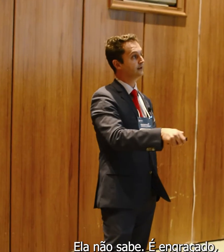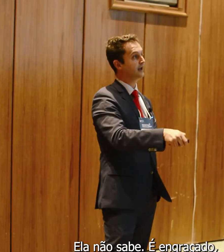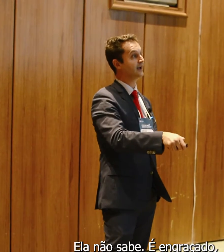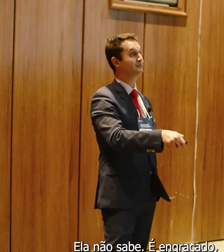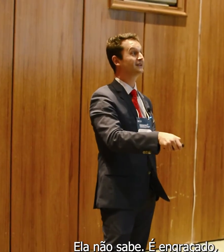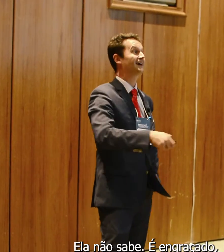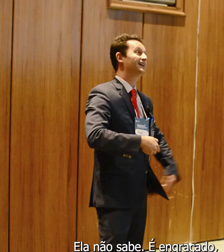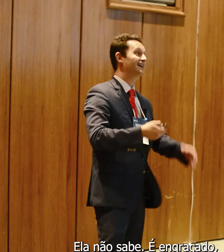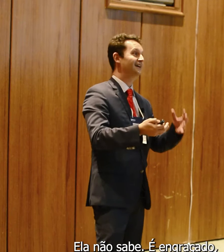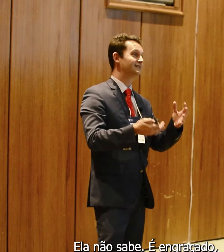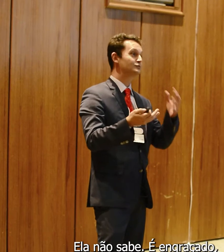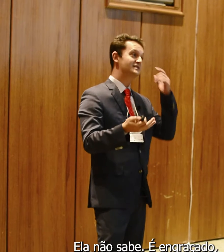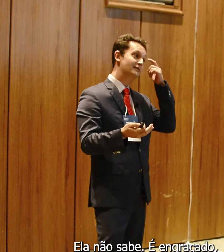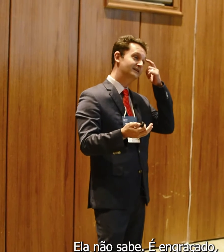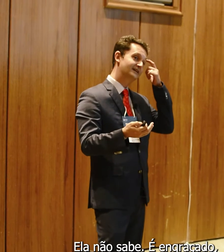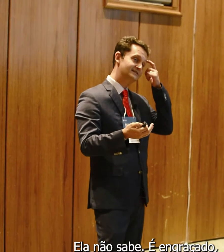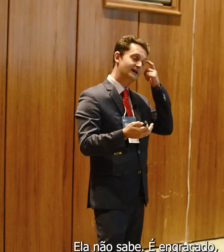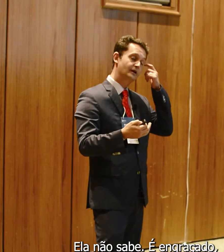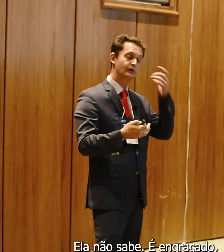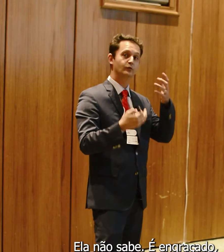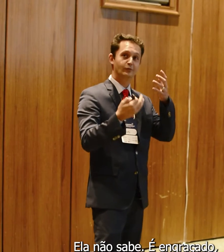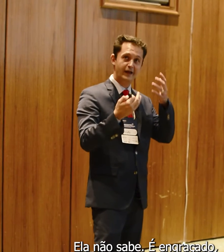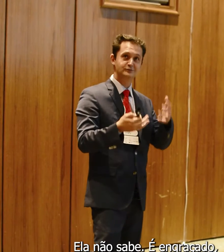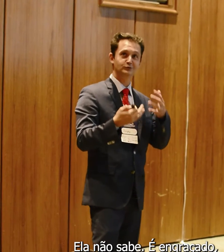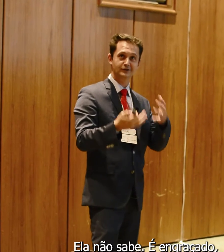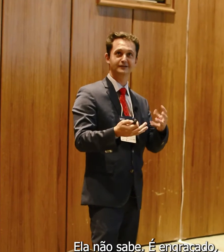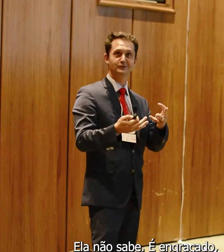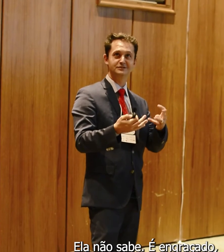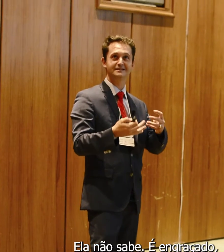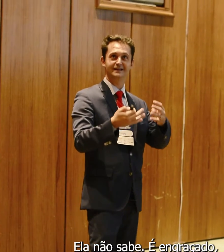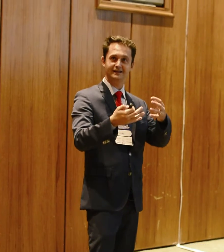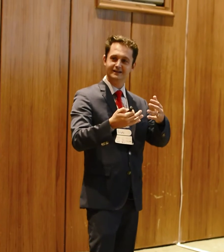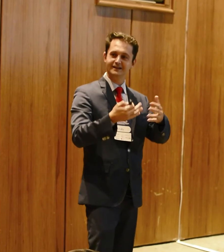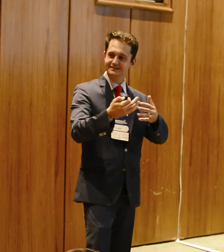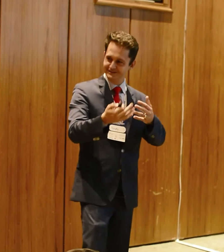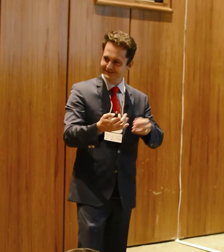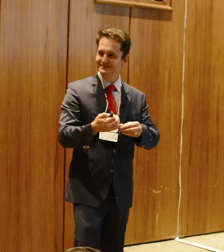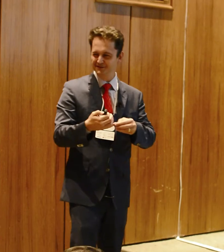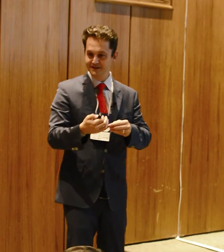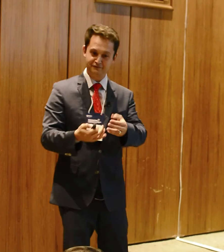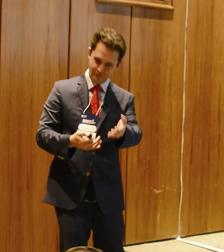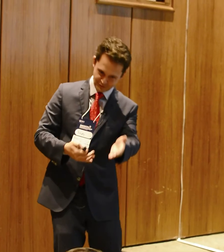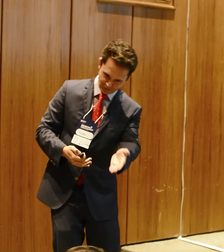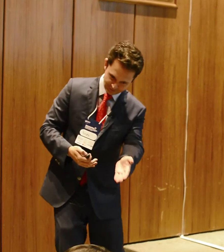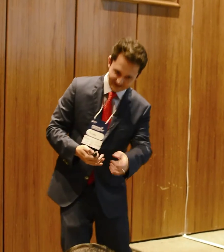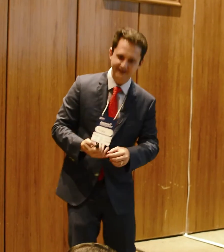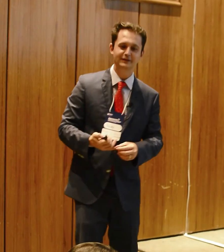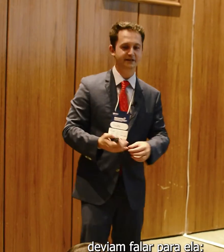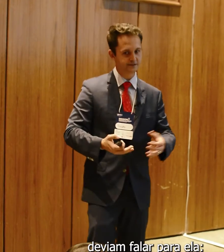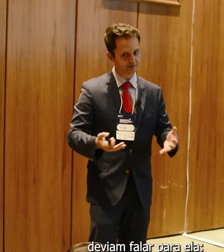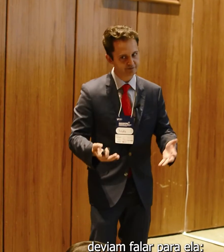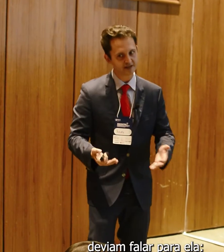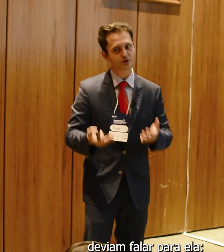que é implante. Porque ela não sabe, é engraçado, o médico otorrinolaringologista dela e a fonoaudióloga dela